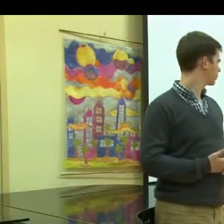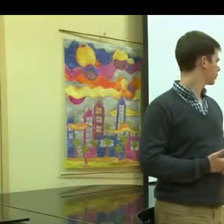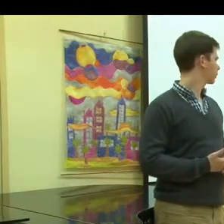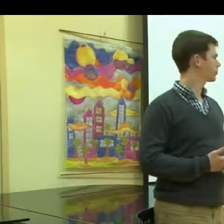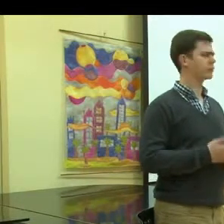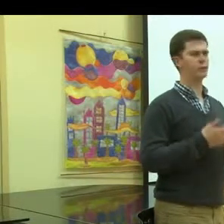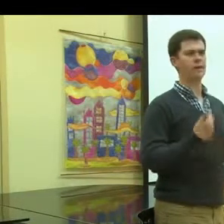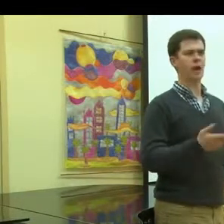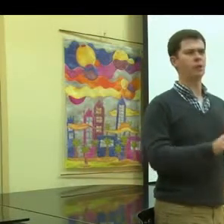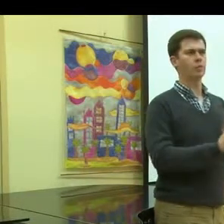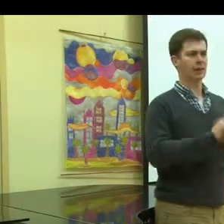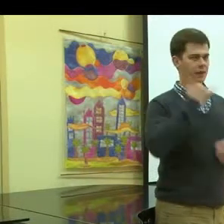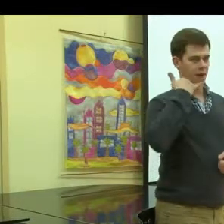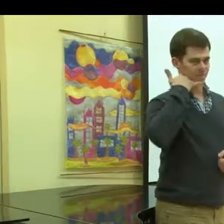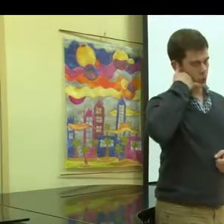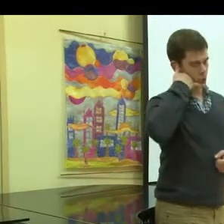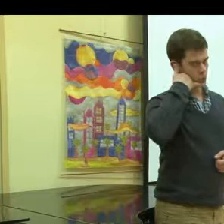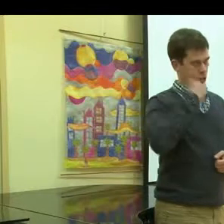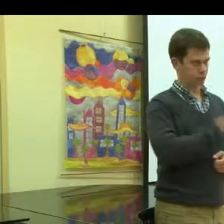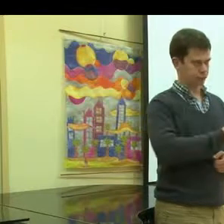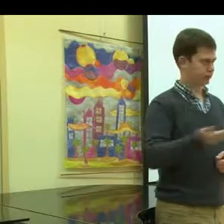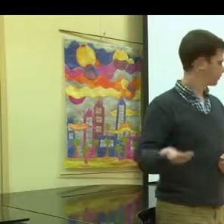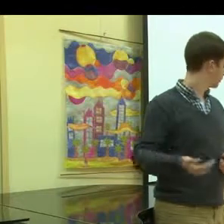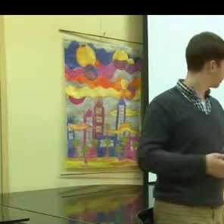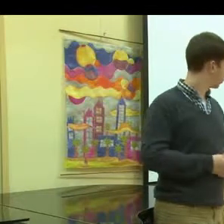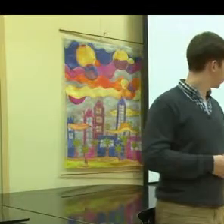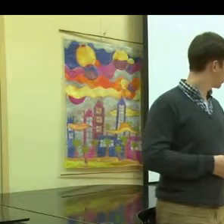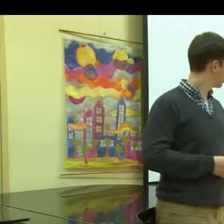Numer. To ja może podam numer telefonu. To jest...